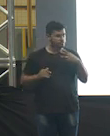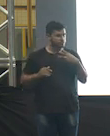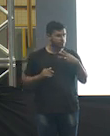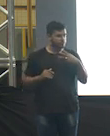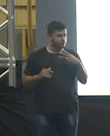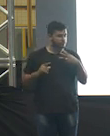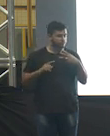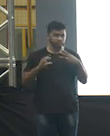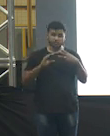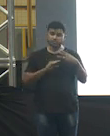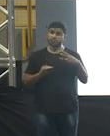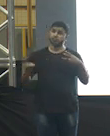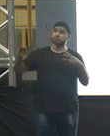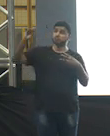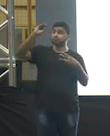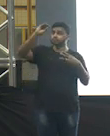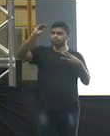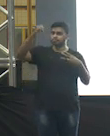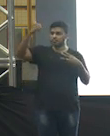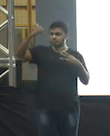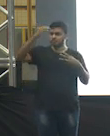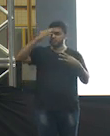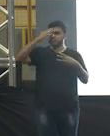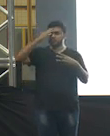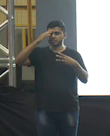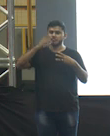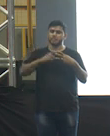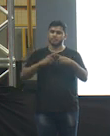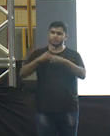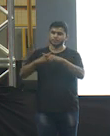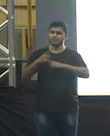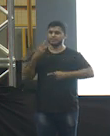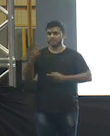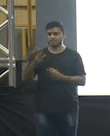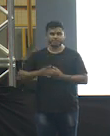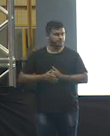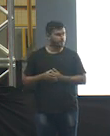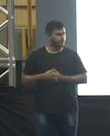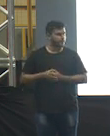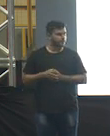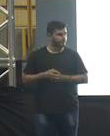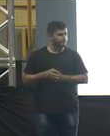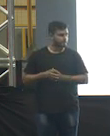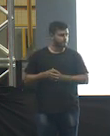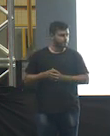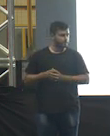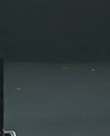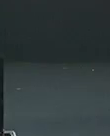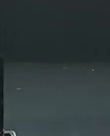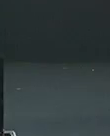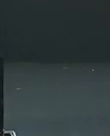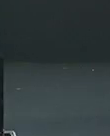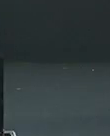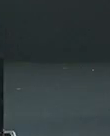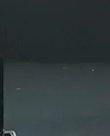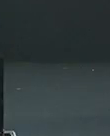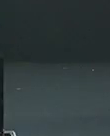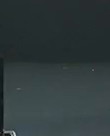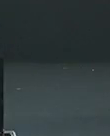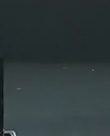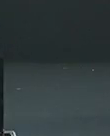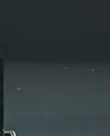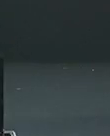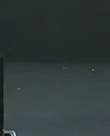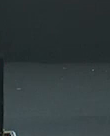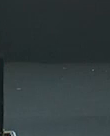de Fe2O3 na primeira. Por isso que tu multiplica a primeira por 3. Na segunda reação, o que é que eu vou fazer? Tu vai multiplicar por